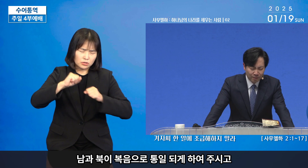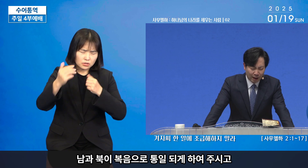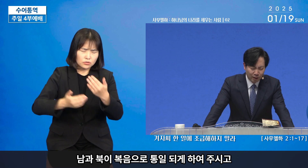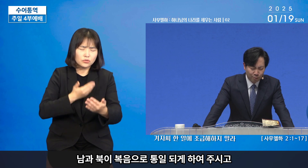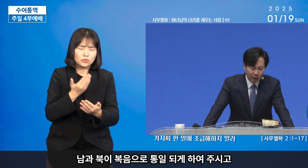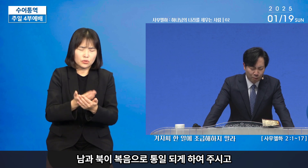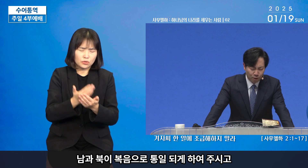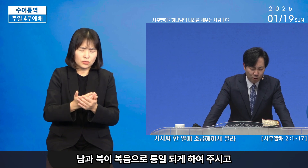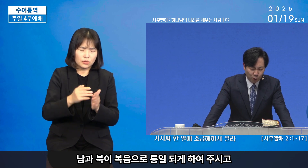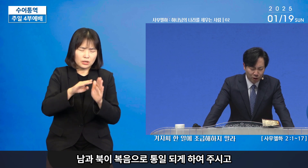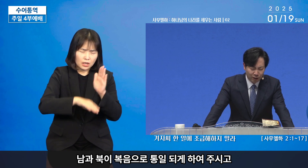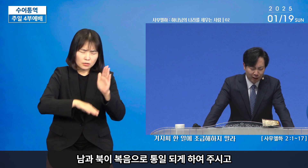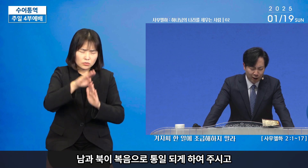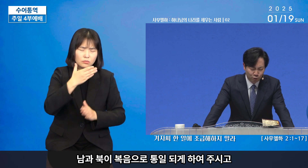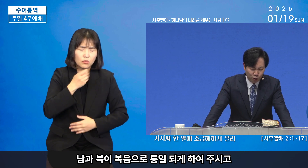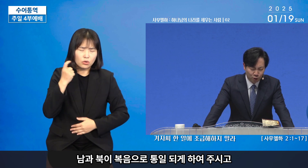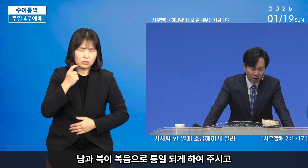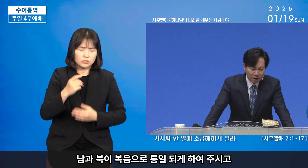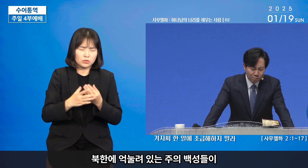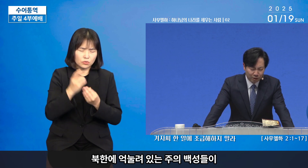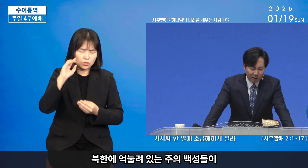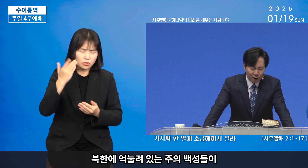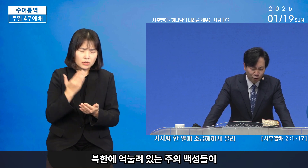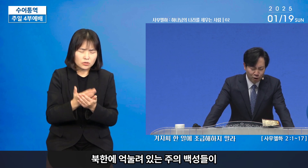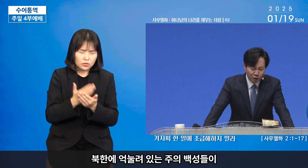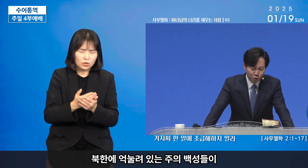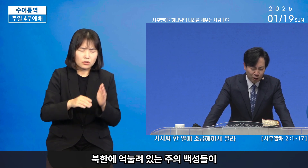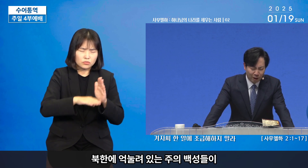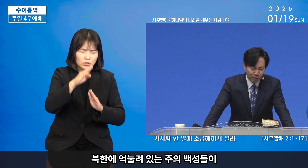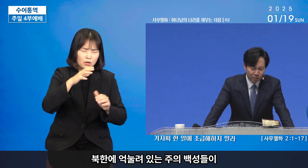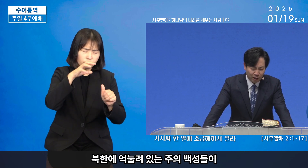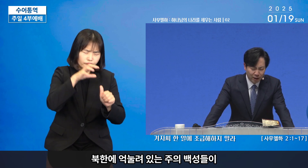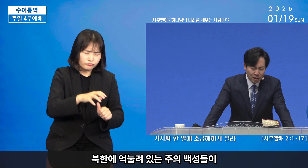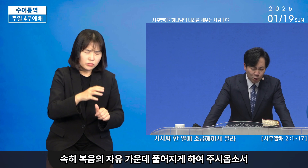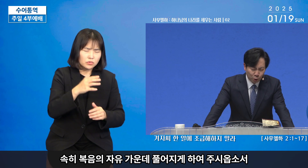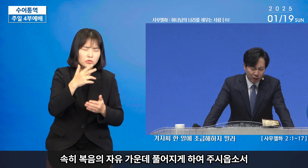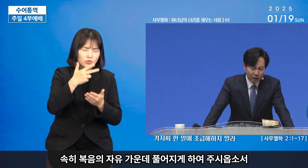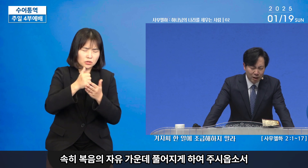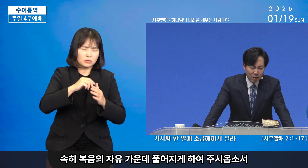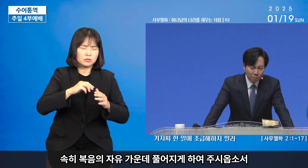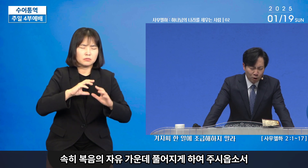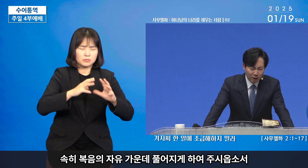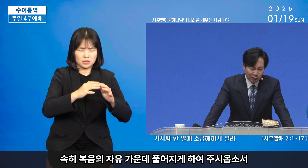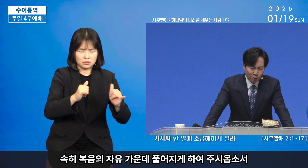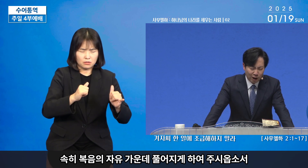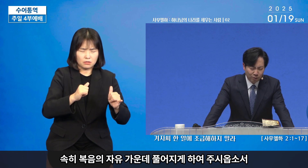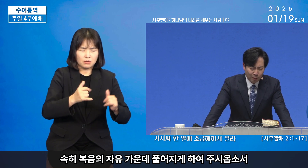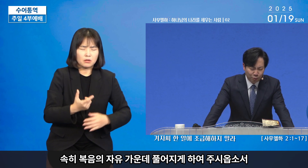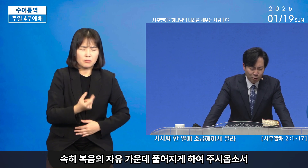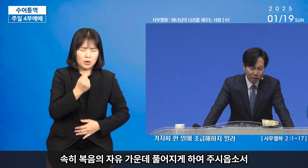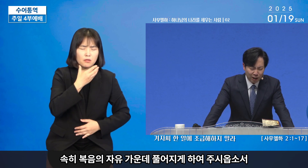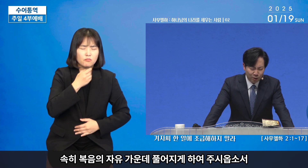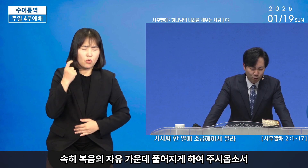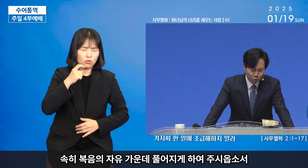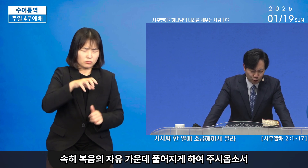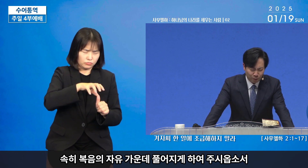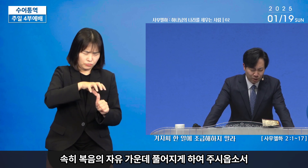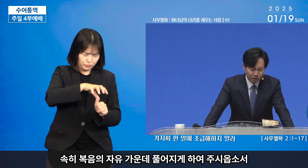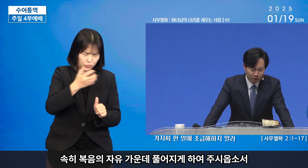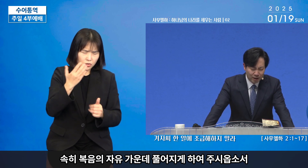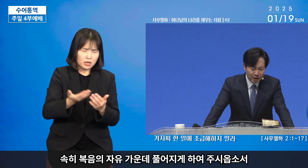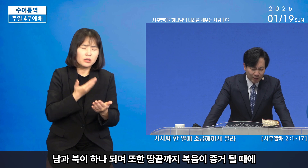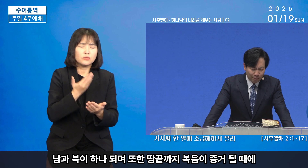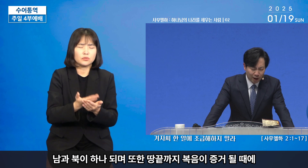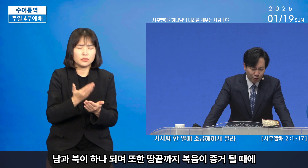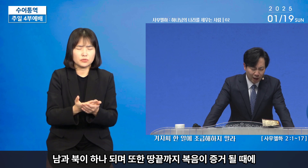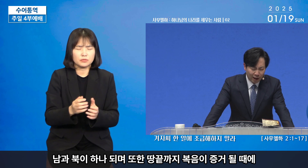주시옵소서. 남과 북이 복음으로 통일되게 하여 주시고 독한에 억눌려 있는 주의 백성들이 촉히 복음의 자유 가운데 풀어지게 하여